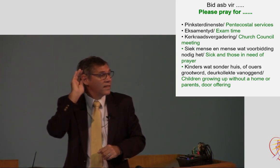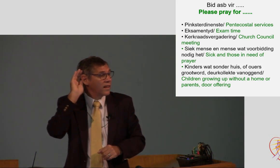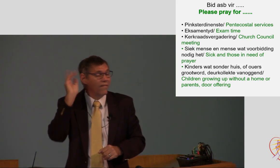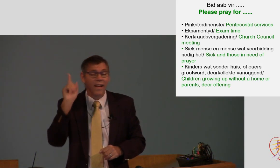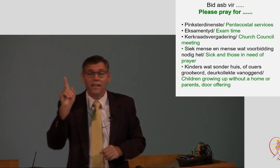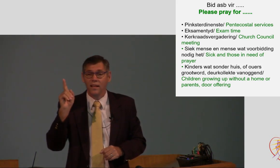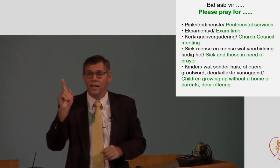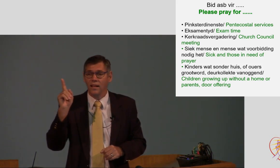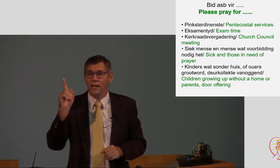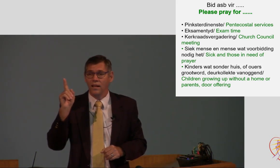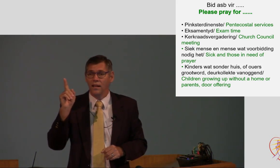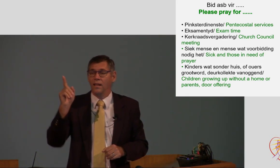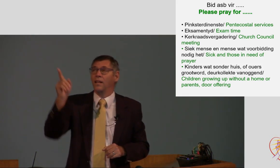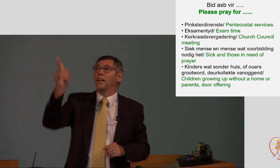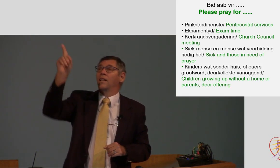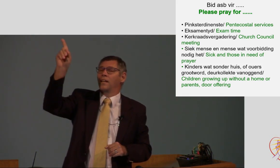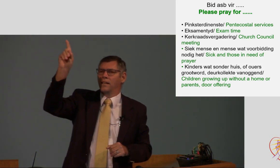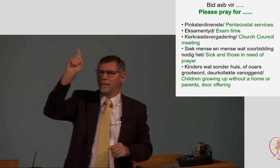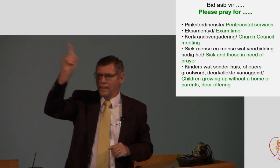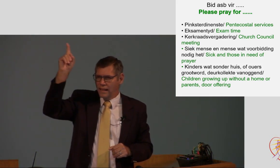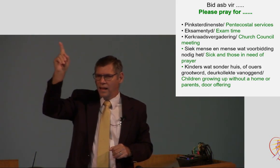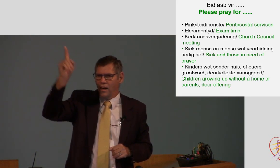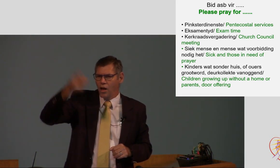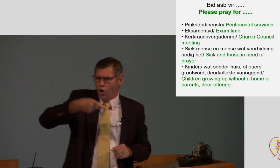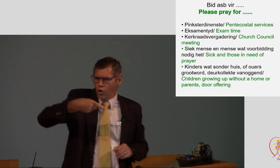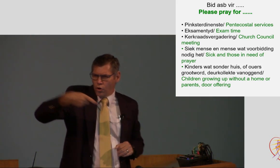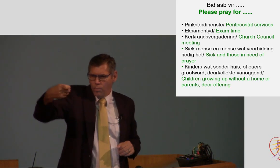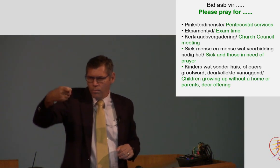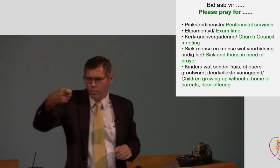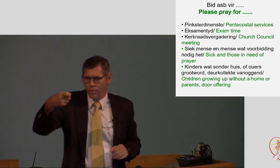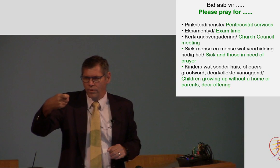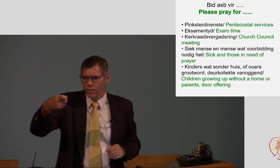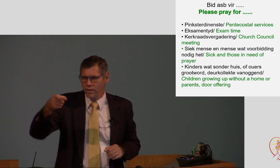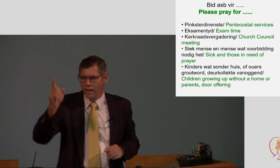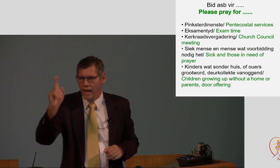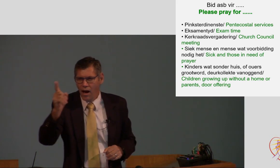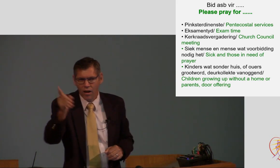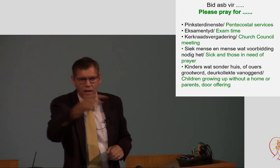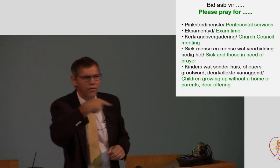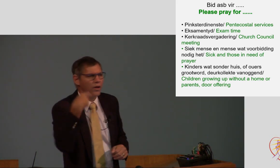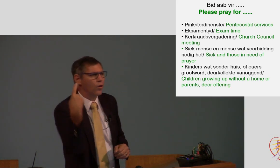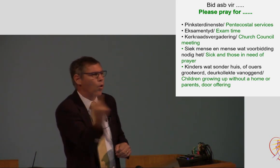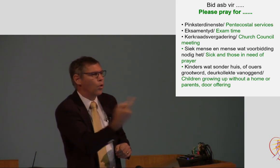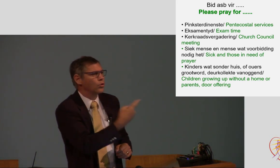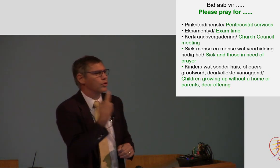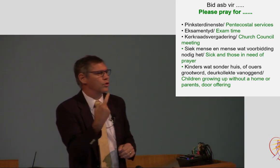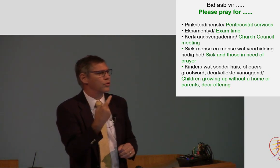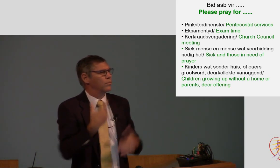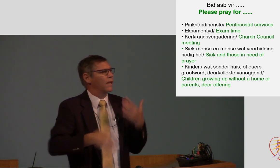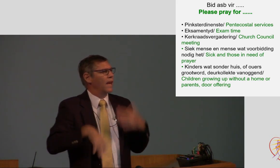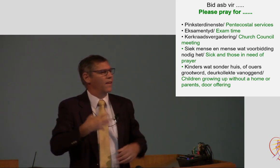wat die Here roep elkeen van ons te lewe